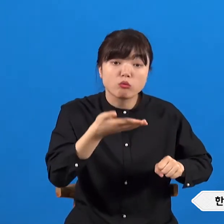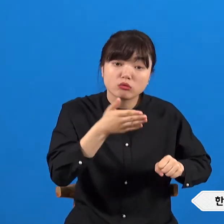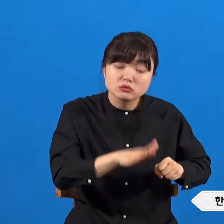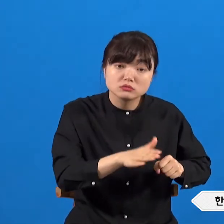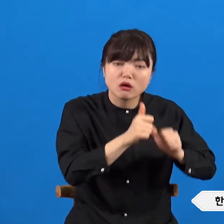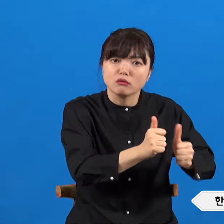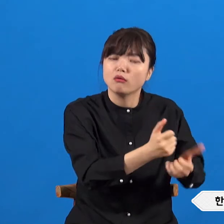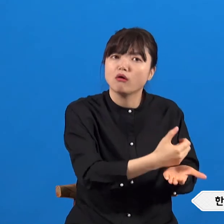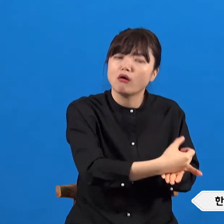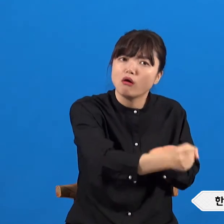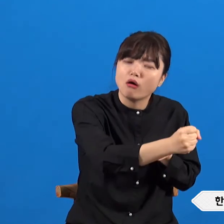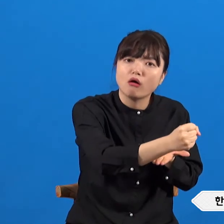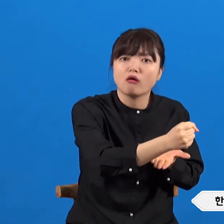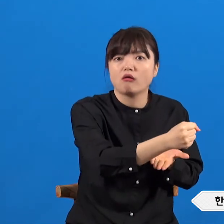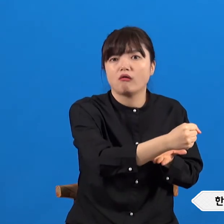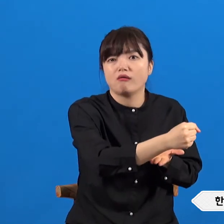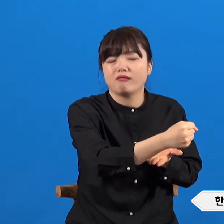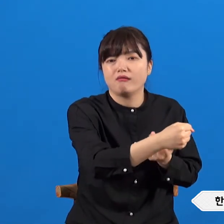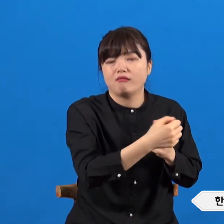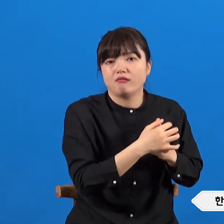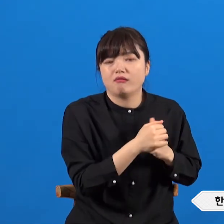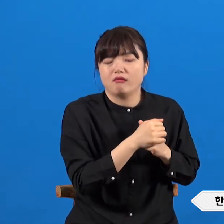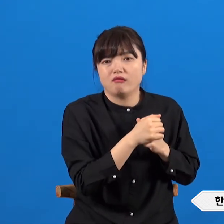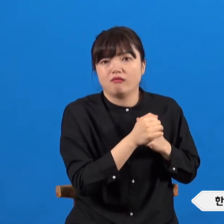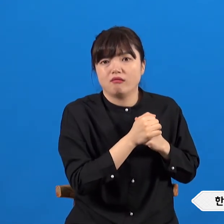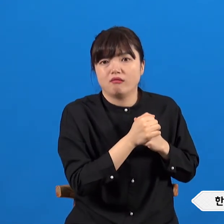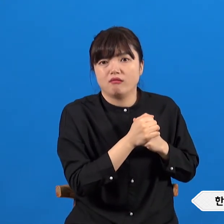그런데도 심판을 피할 수가 없습니다.